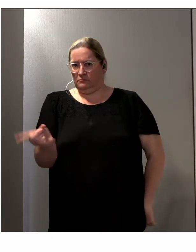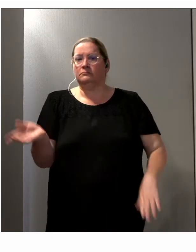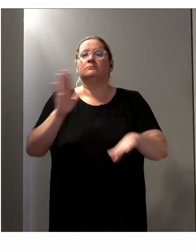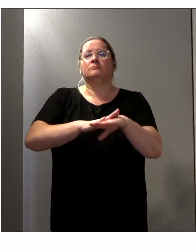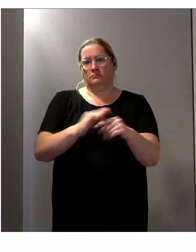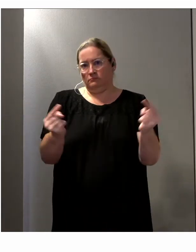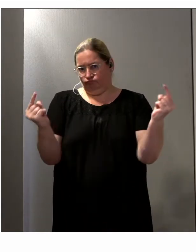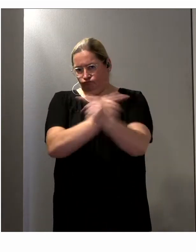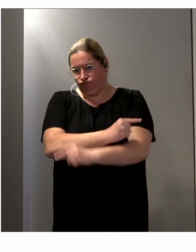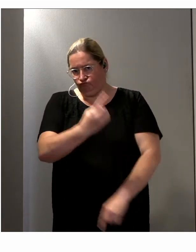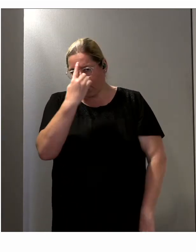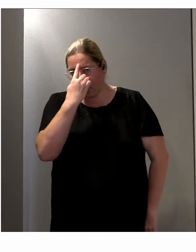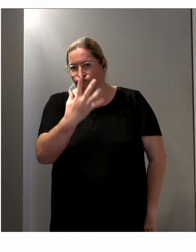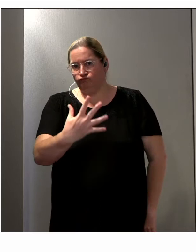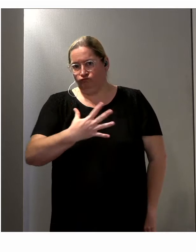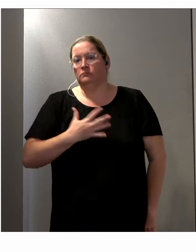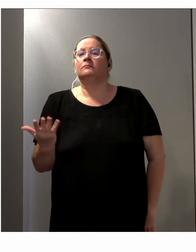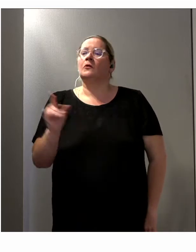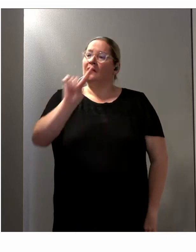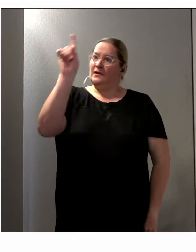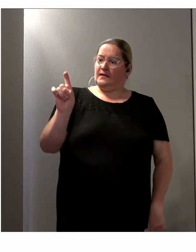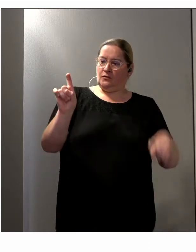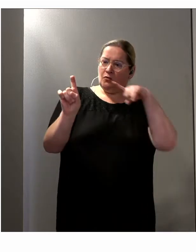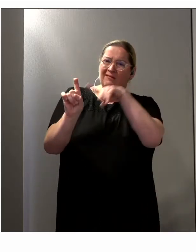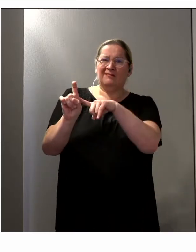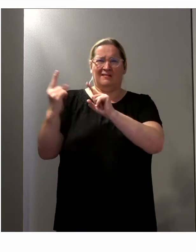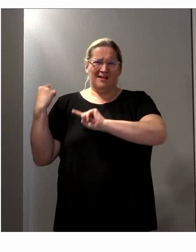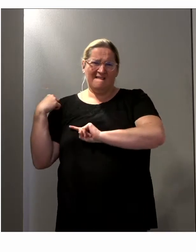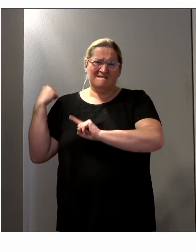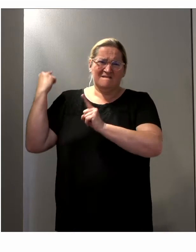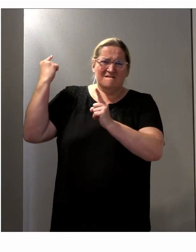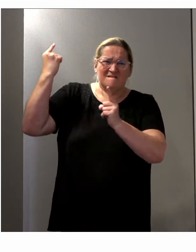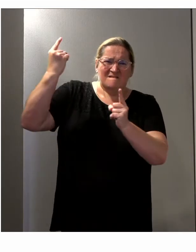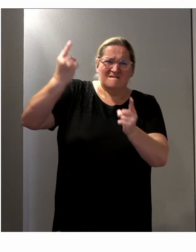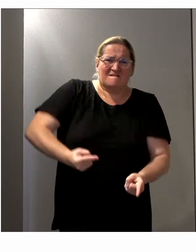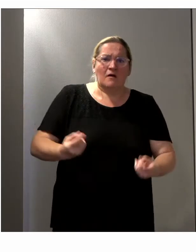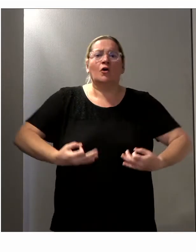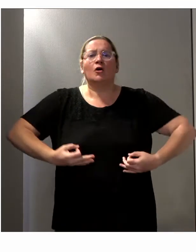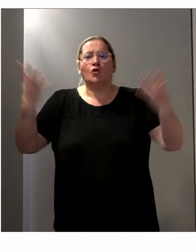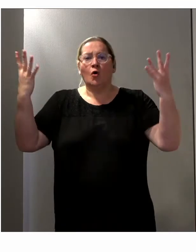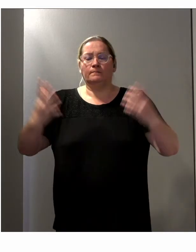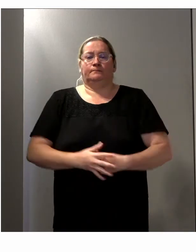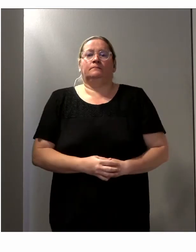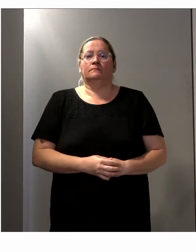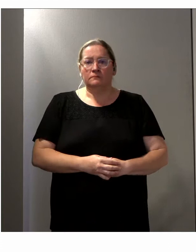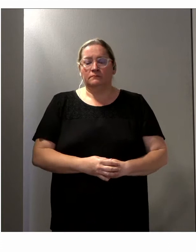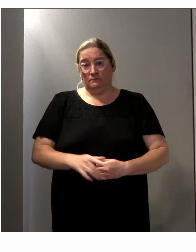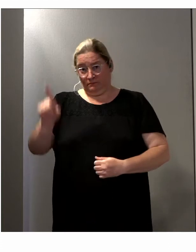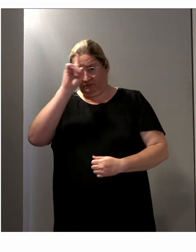tout au contraire, me semble-t-il, une question qui n'a que trop duré. En effet, créée